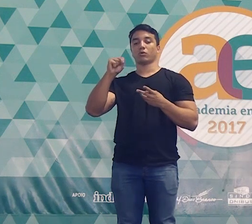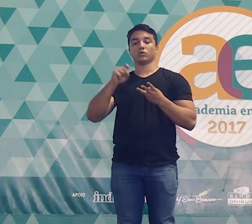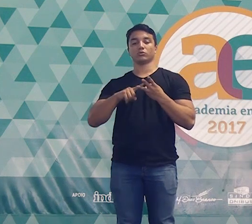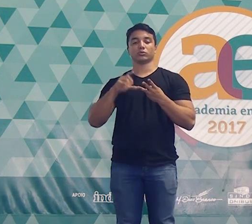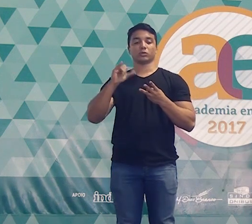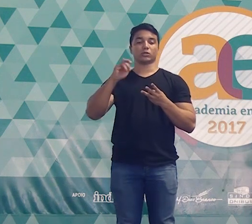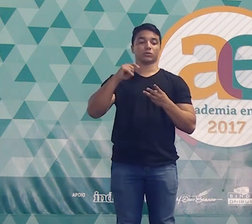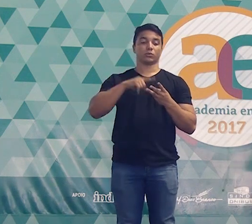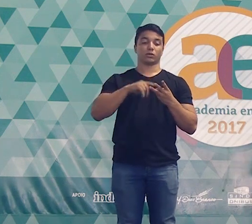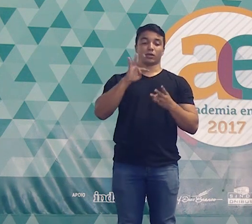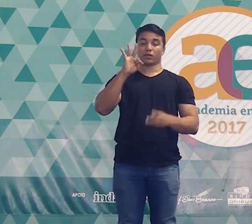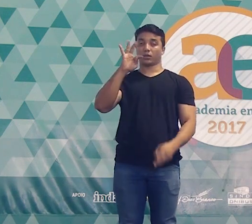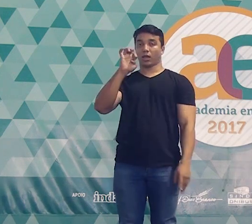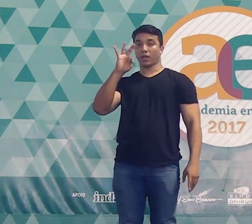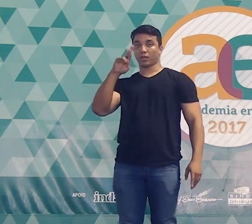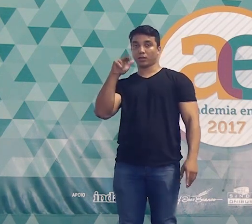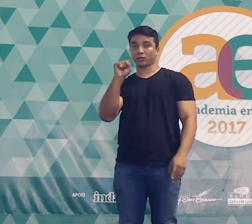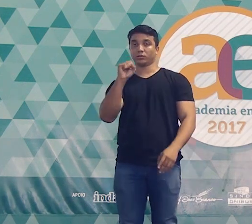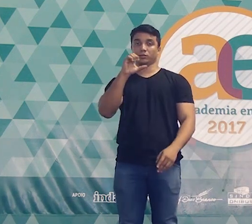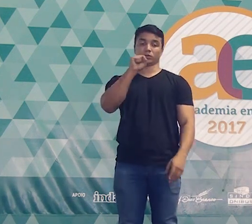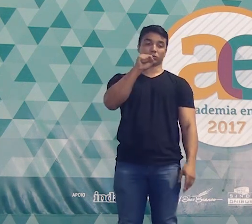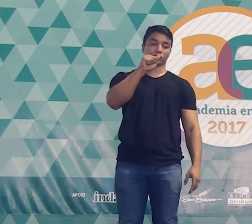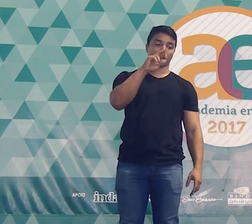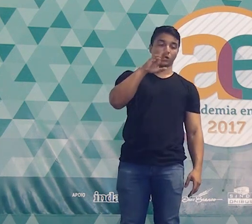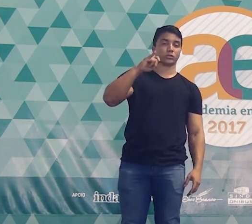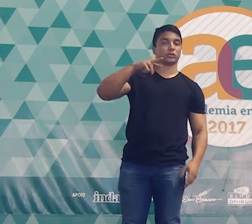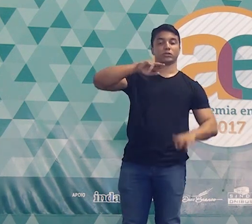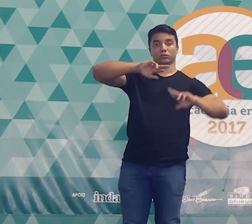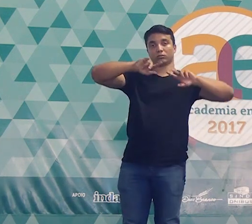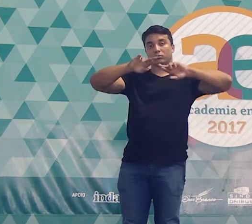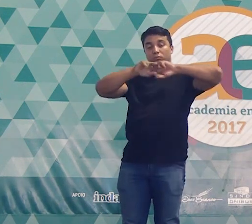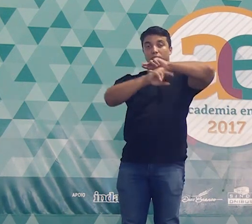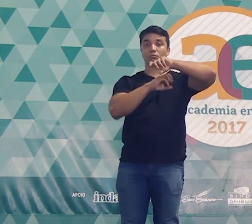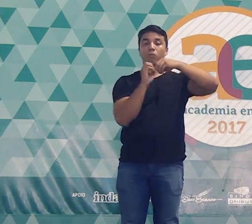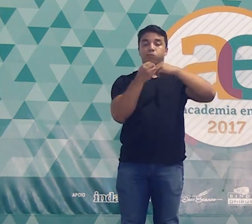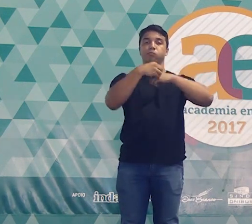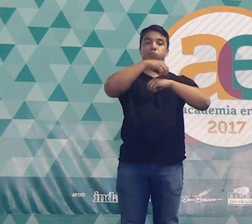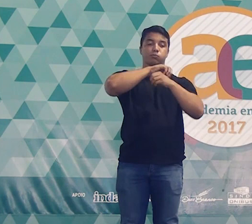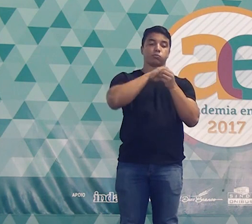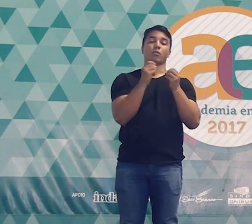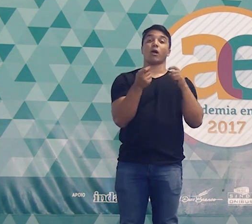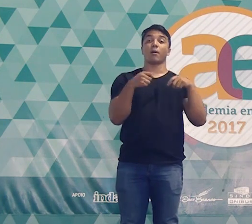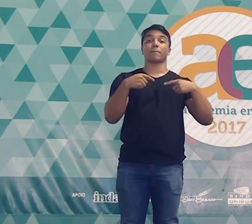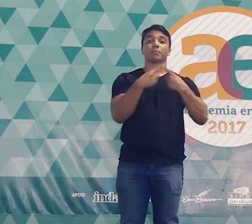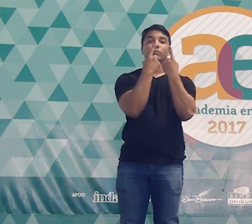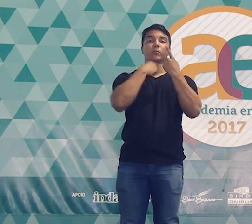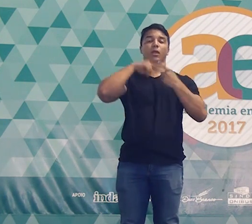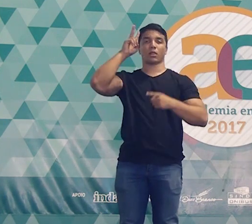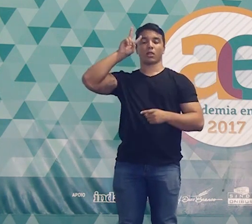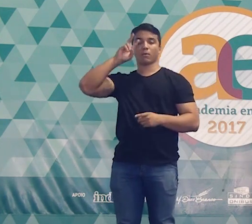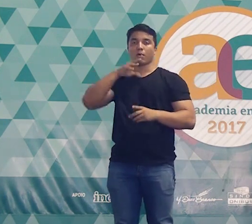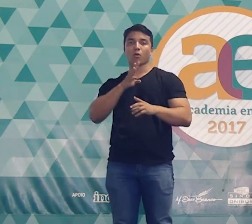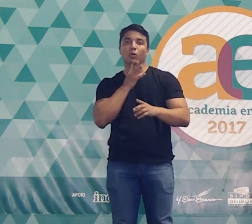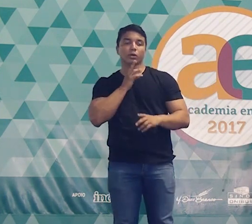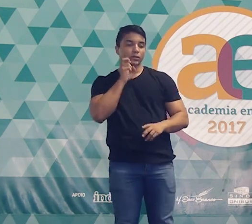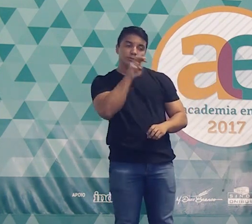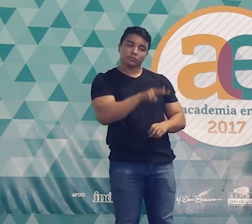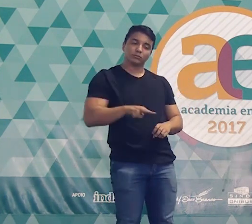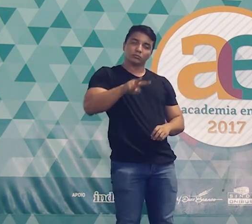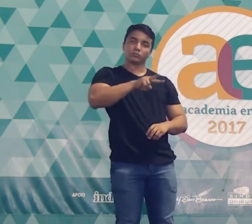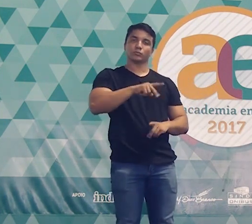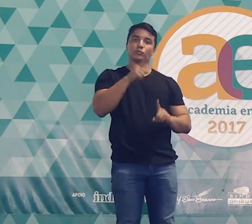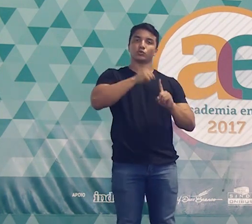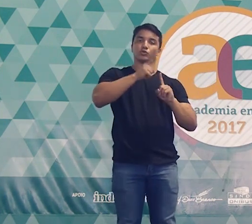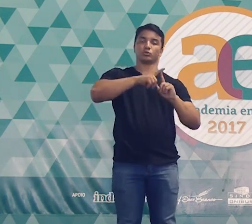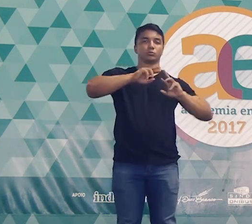sarcinas, tétrades, como você está vendo aí no slide, tá? Dê uma olhadinha, é bom lembrar, é bom reconhecer visualmente cada